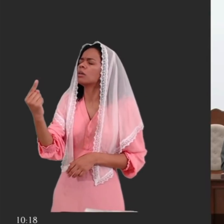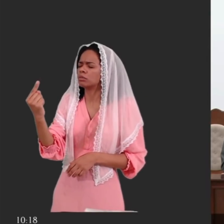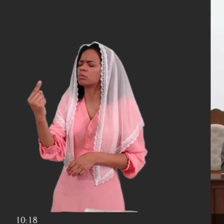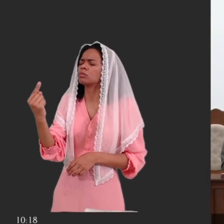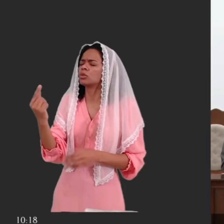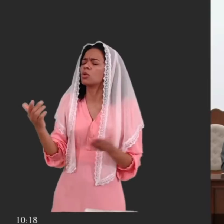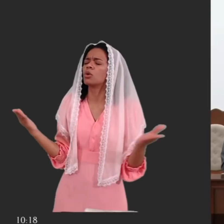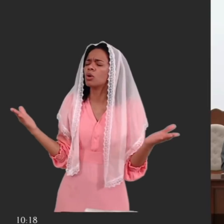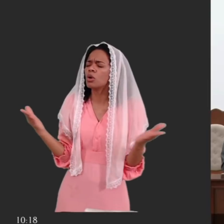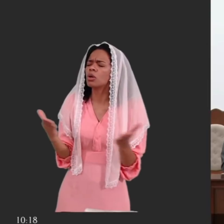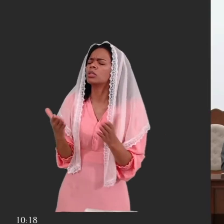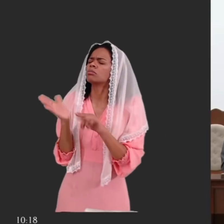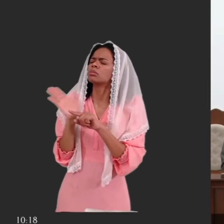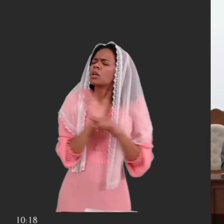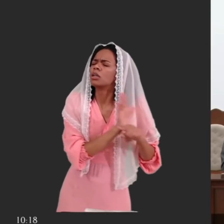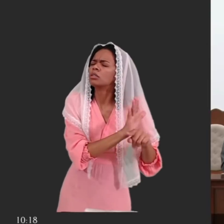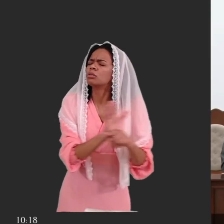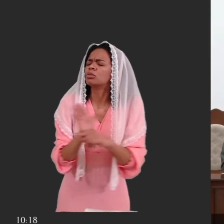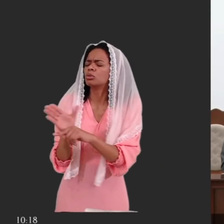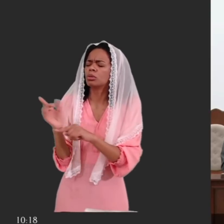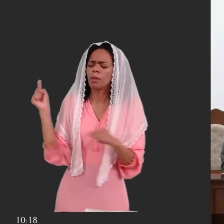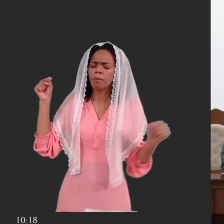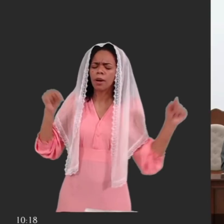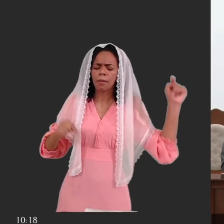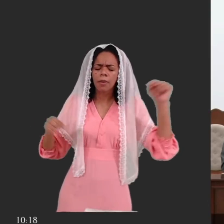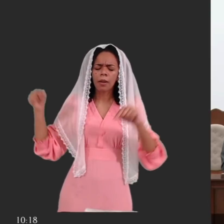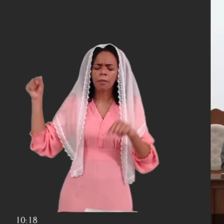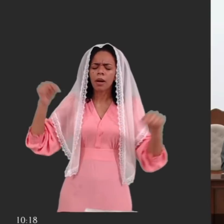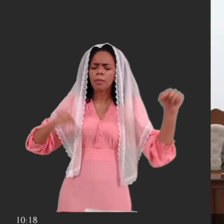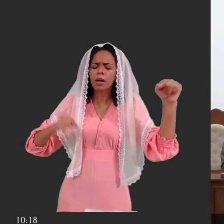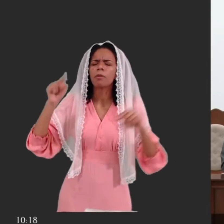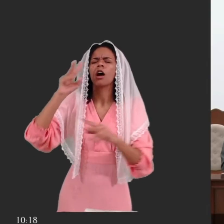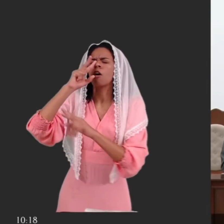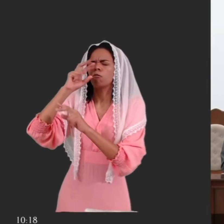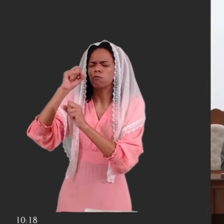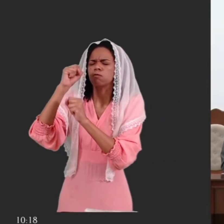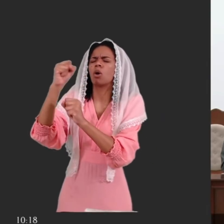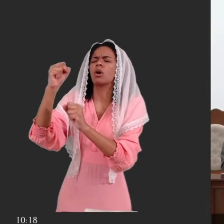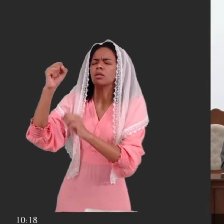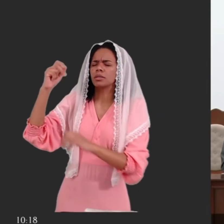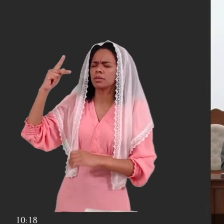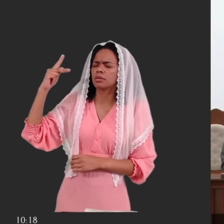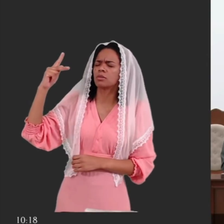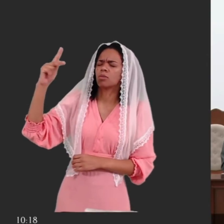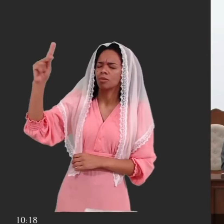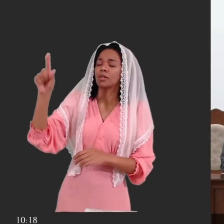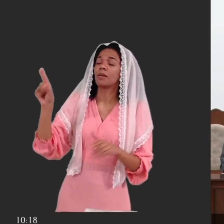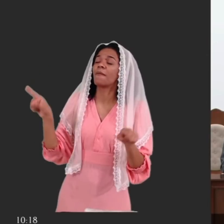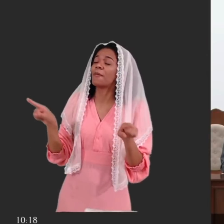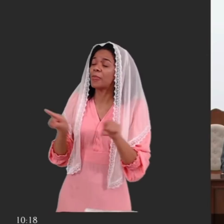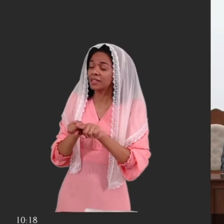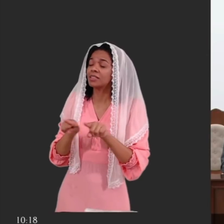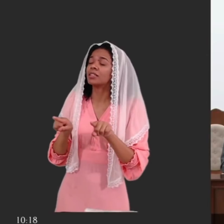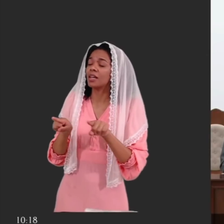até esse momento com o teu braço forte, Senhor. E também, por certo,